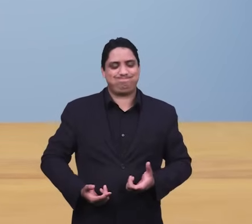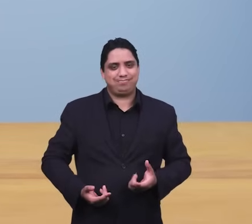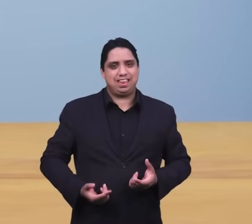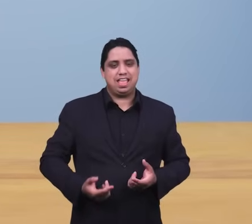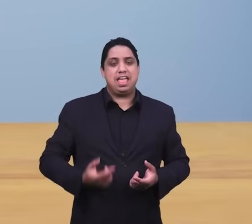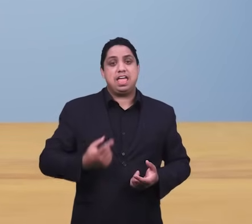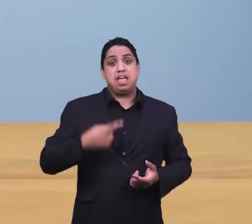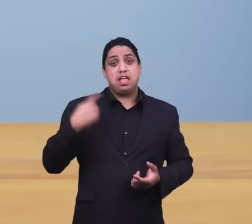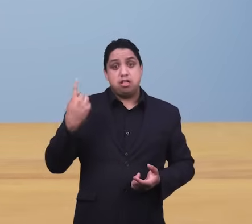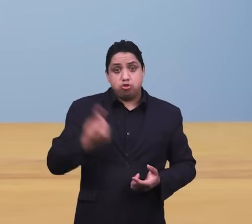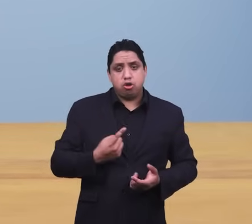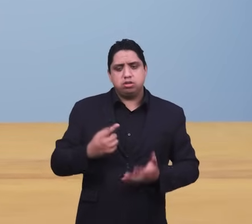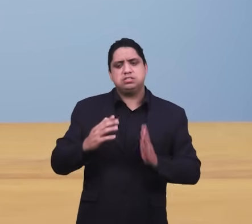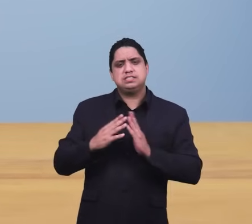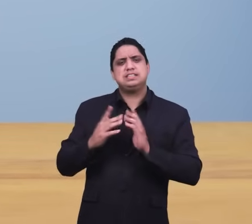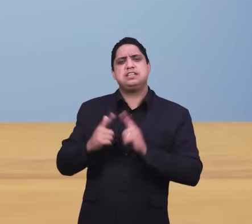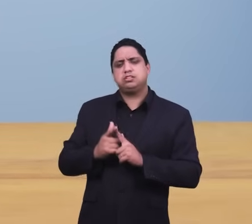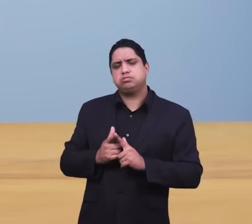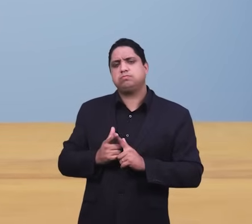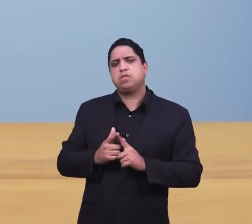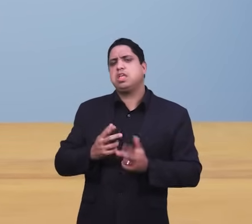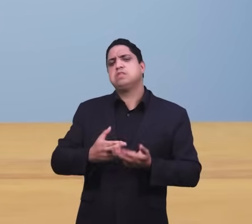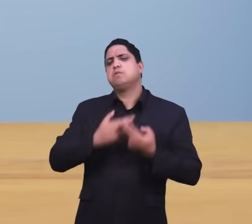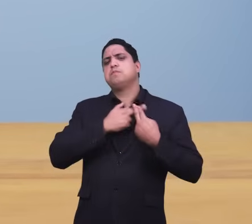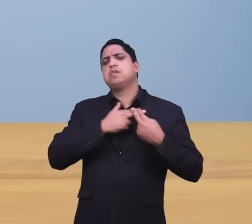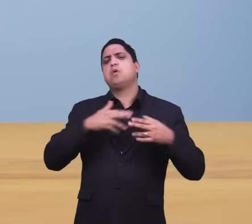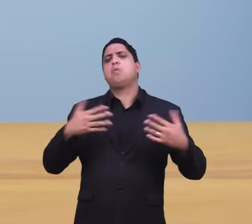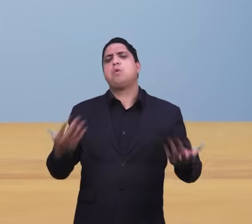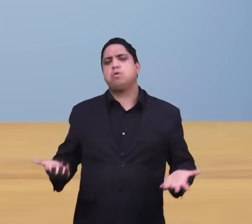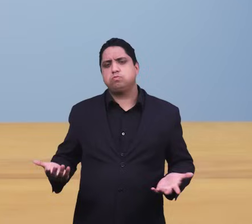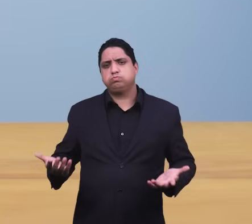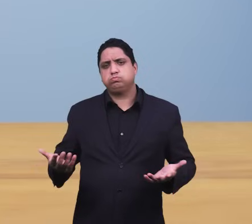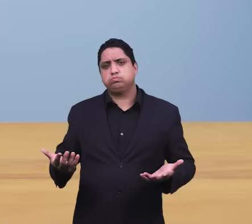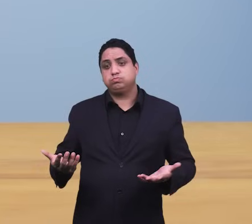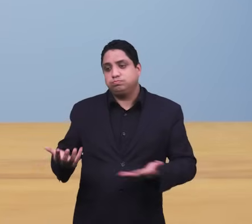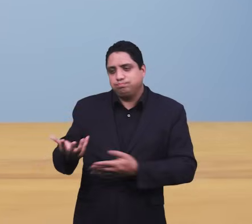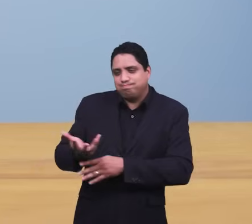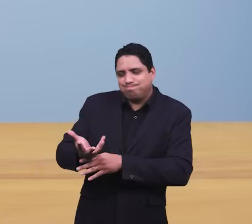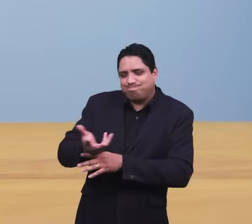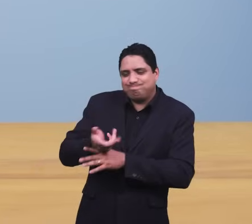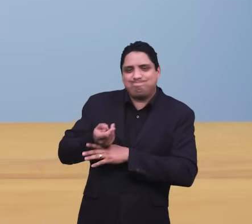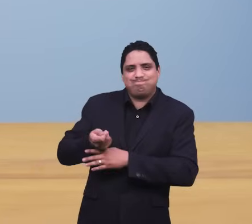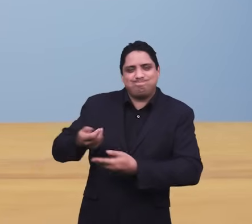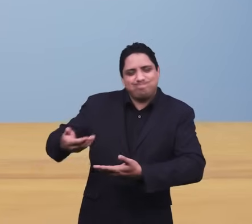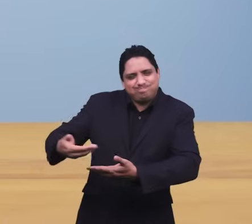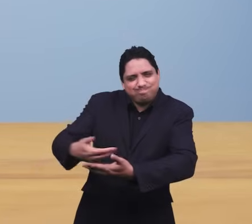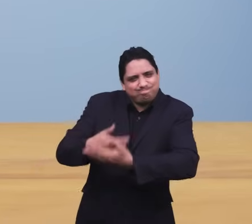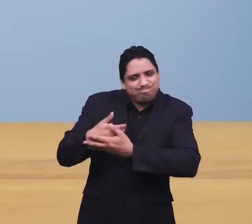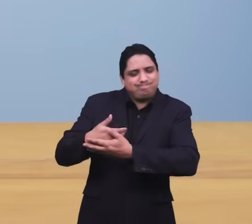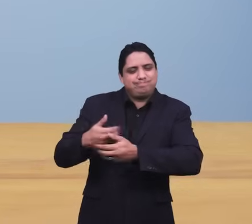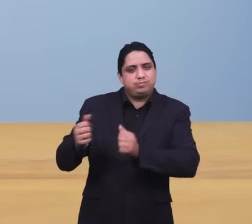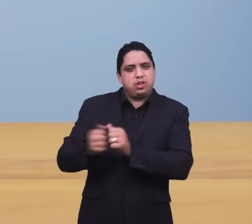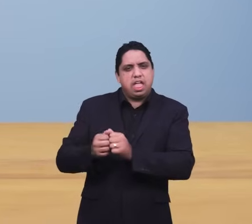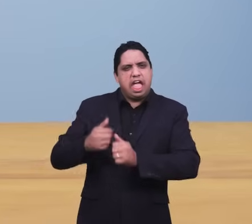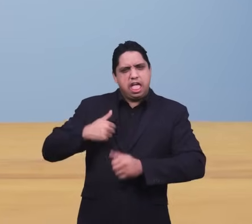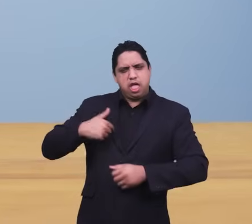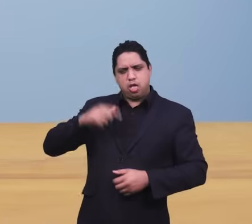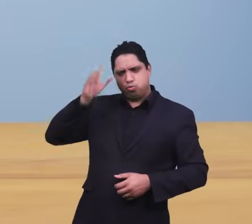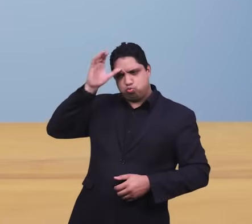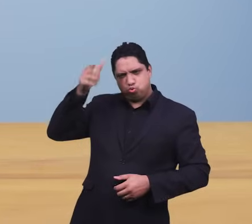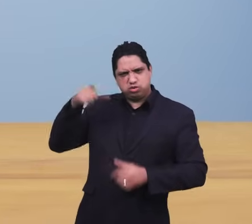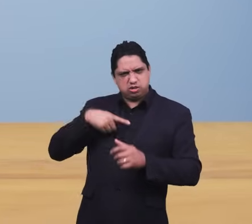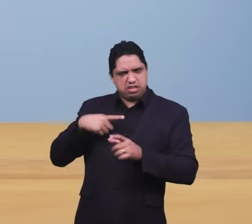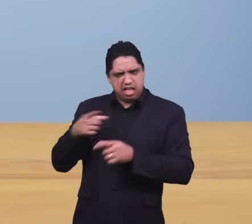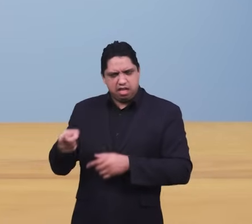acolher essa família. Em que sentido? Eu tenho a solução para ela? Não, eu não tenho a solução para essa família, mas eu posso